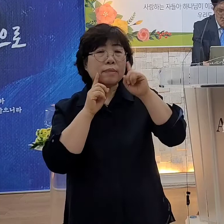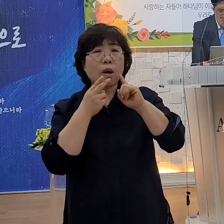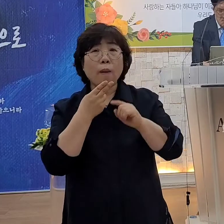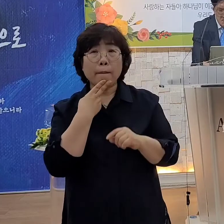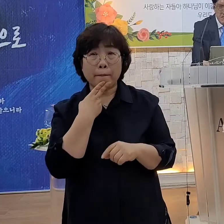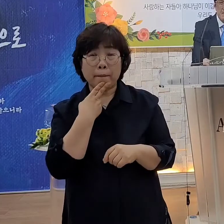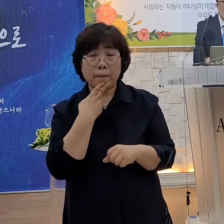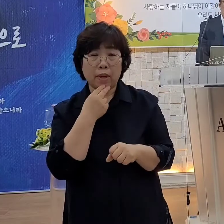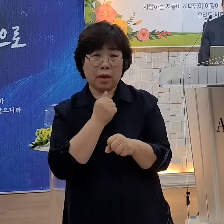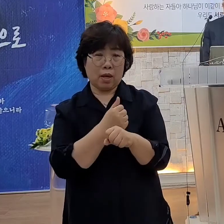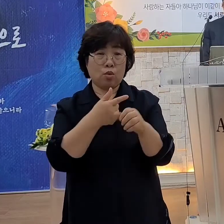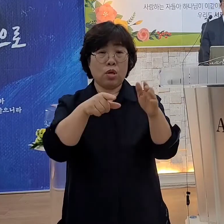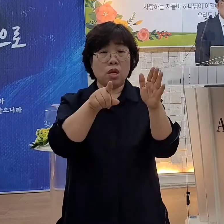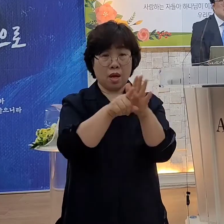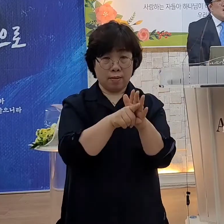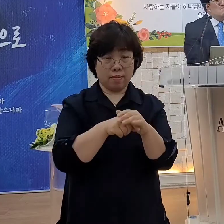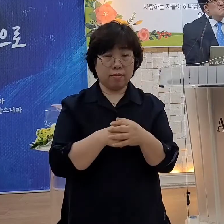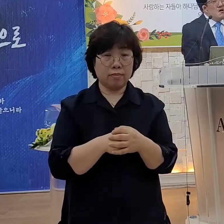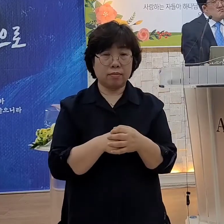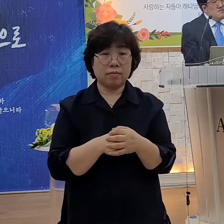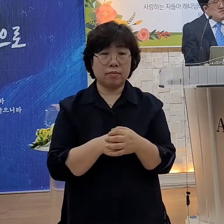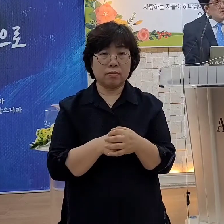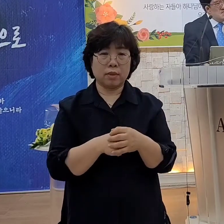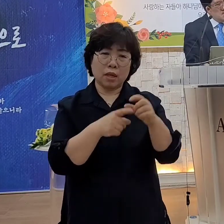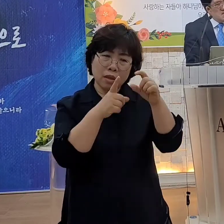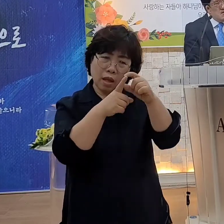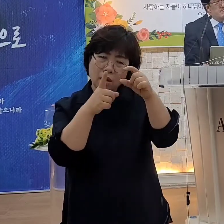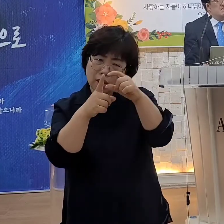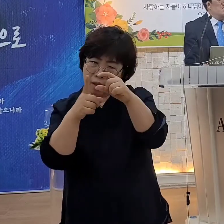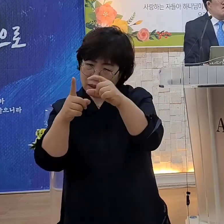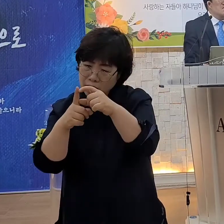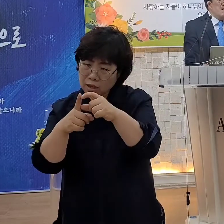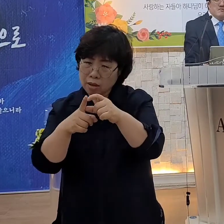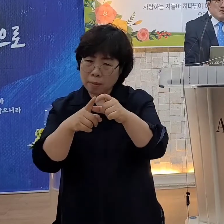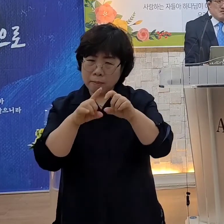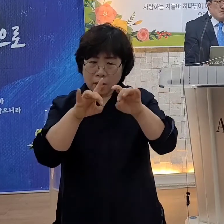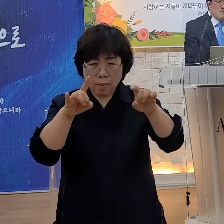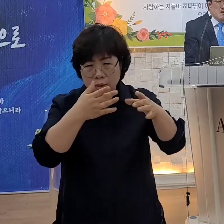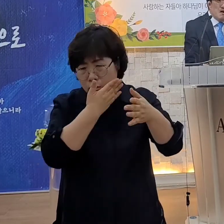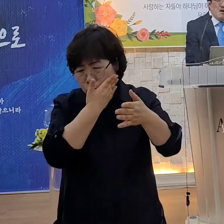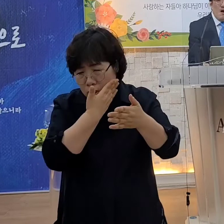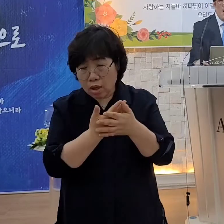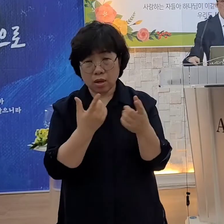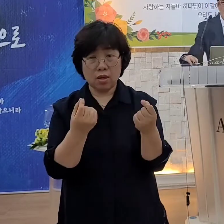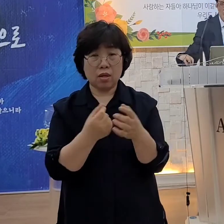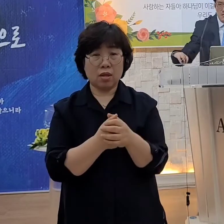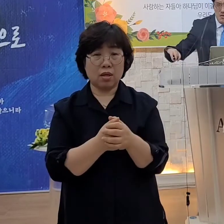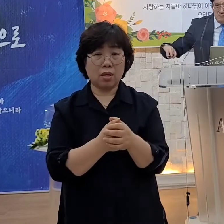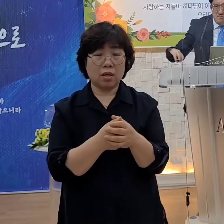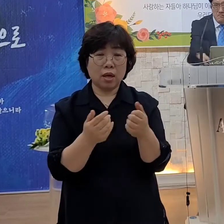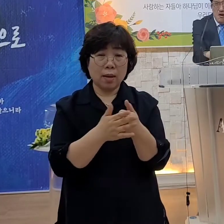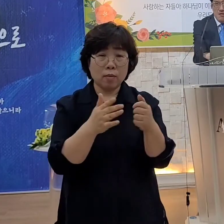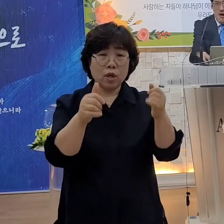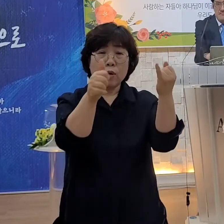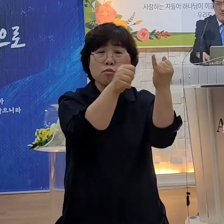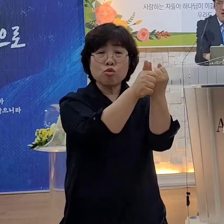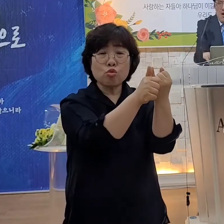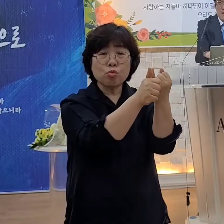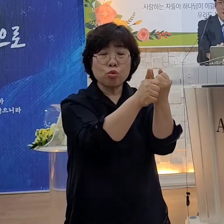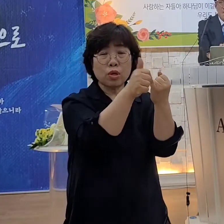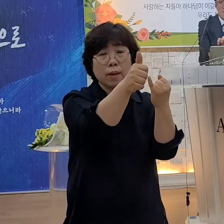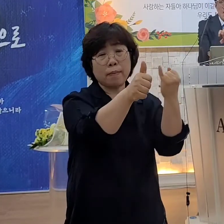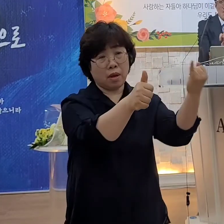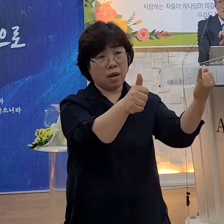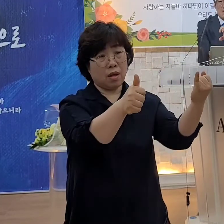하시되고 저는 이 단어 한 구절 한 구절이 너무 귀하고 감사드려요. 그래서 이 부부의